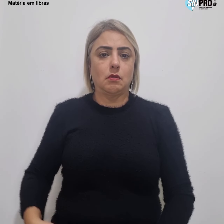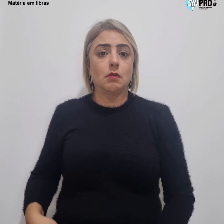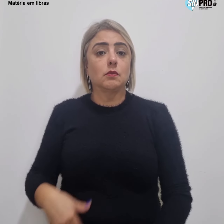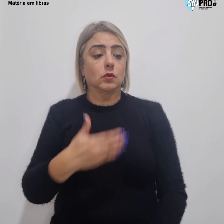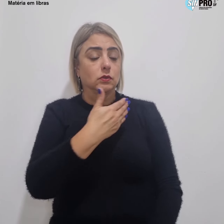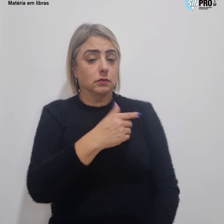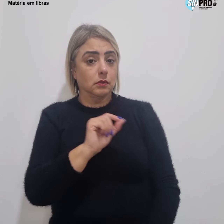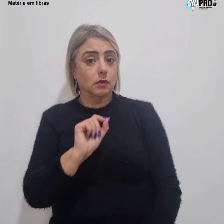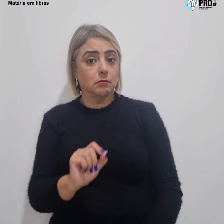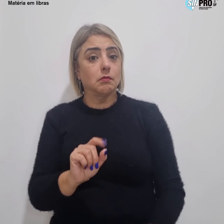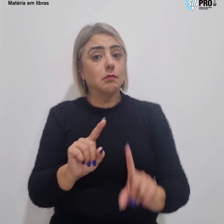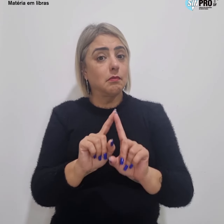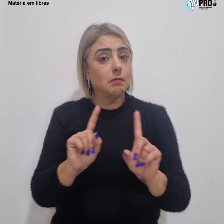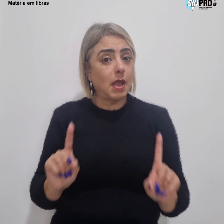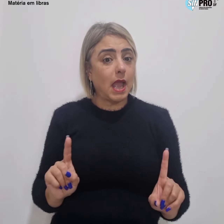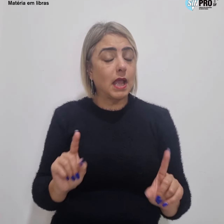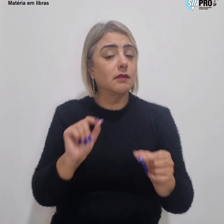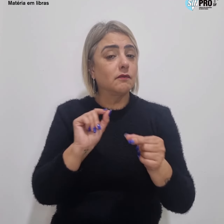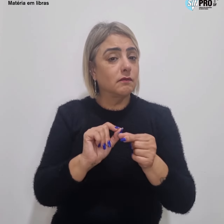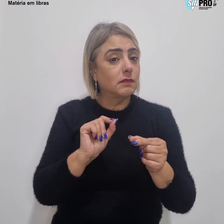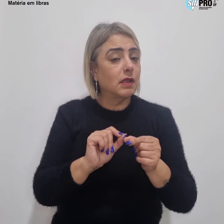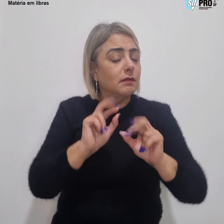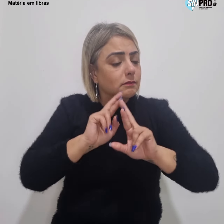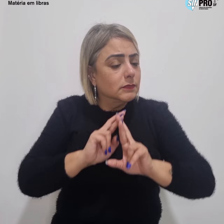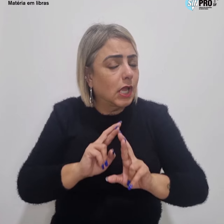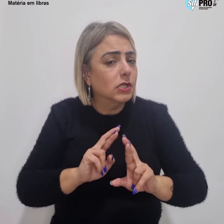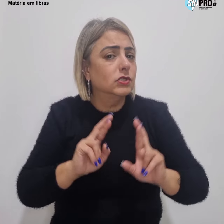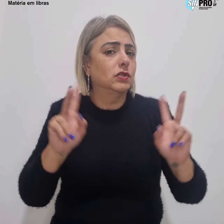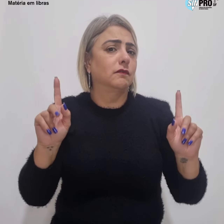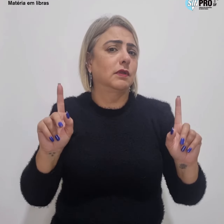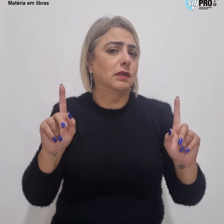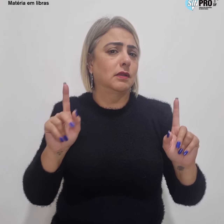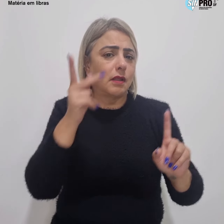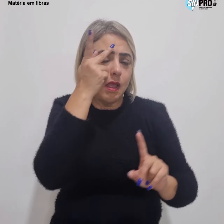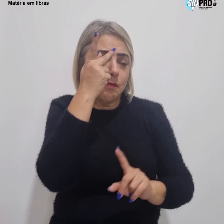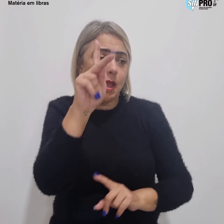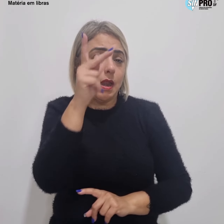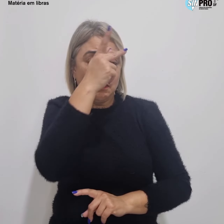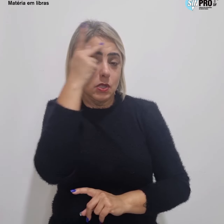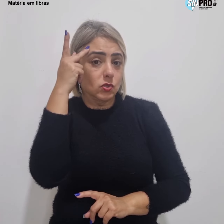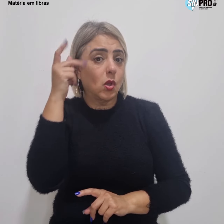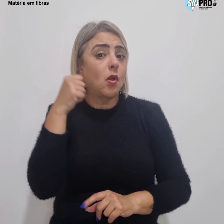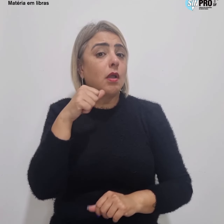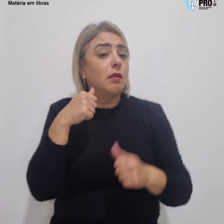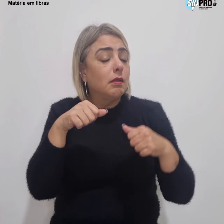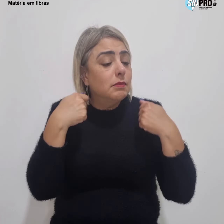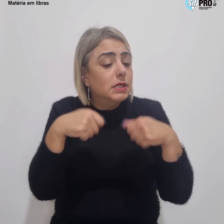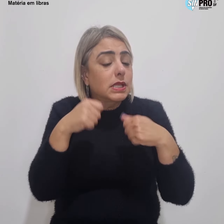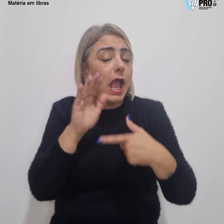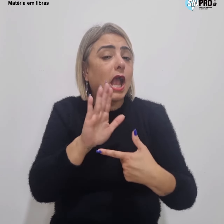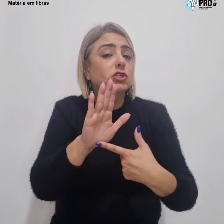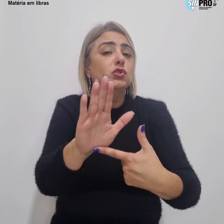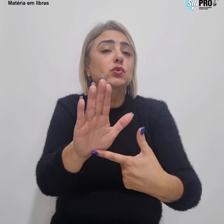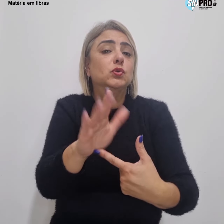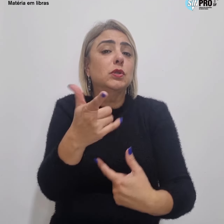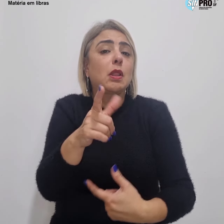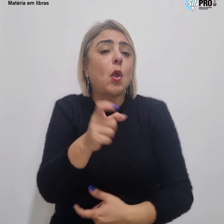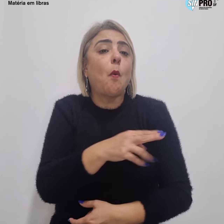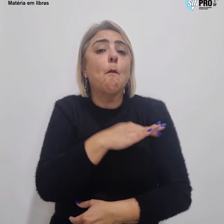No entanto, fazem a diferença para quem precisa de ajuda para não passar frio